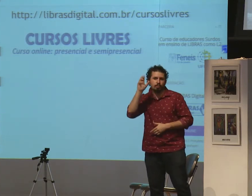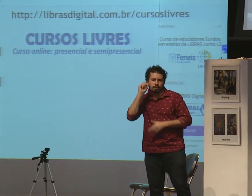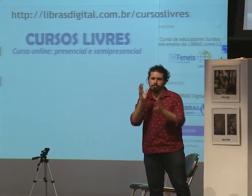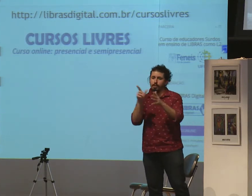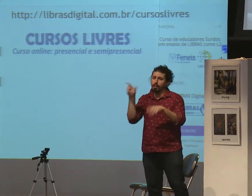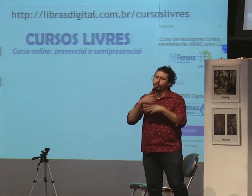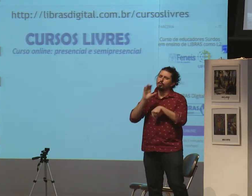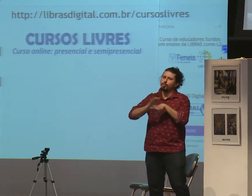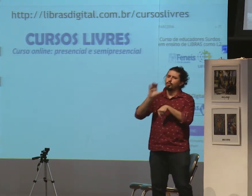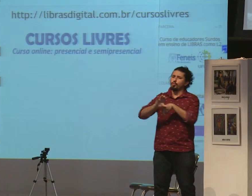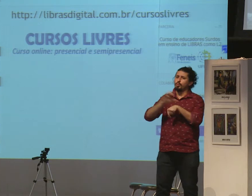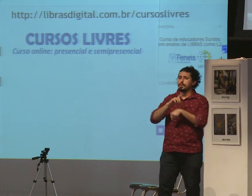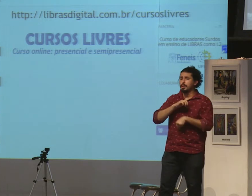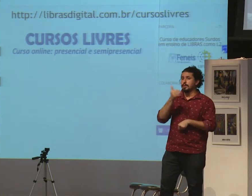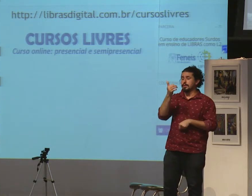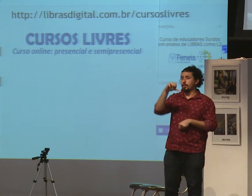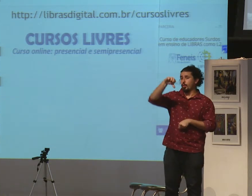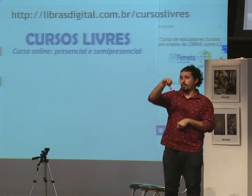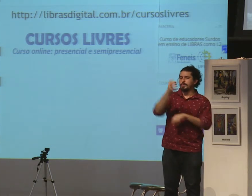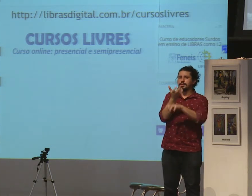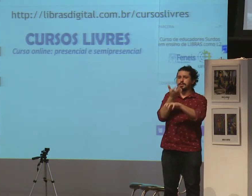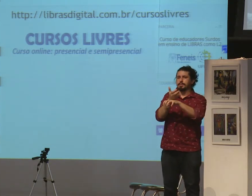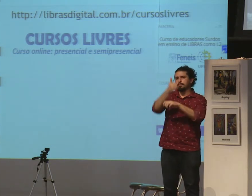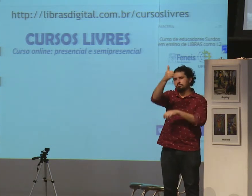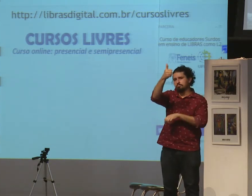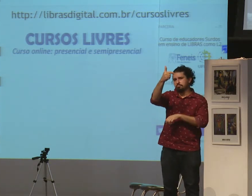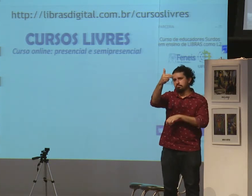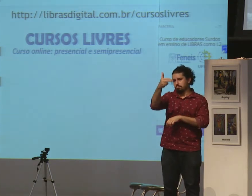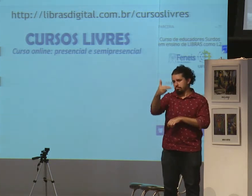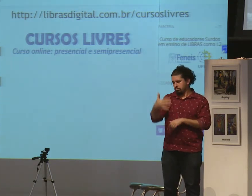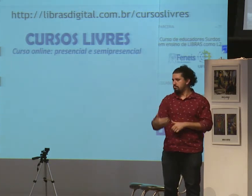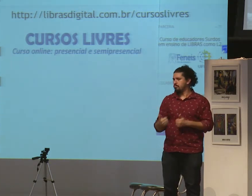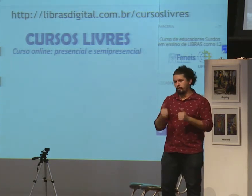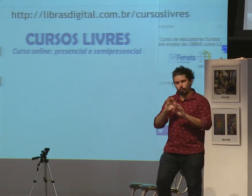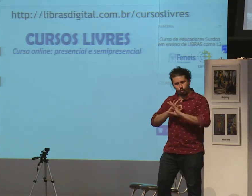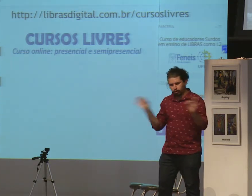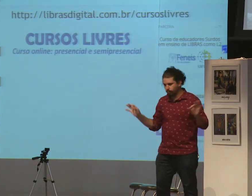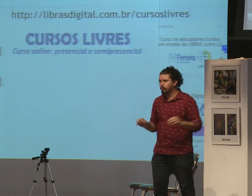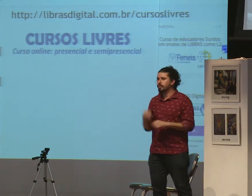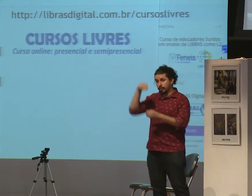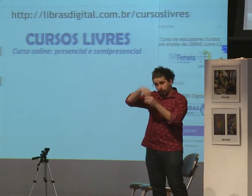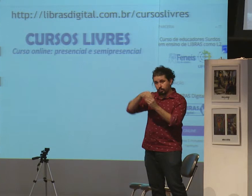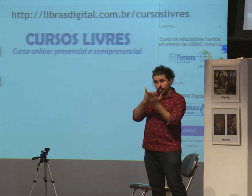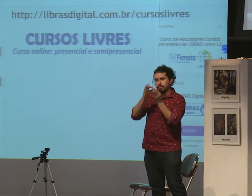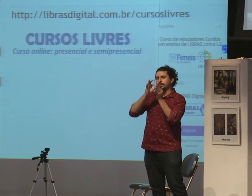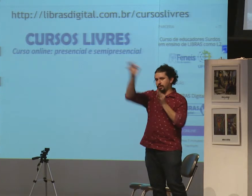Ele seria o ensino de L2, né, um curso de L2, L1 e L2 para ouvintes. Foi ótimo essa experiência